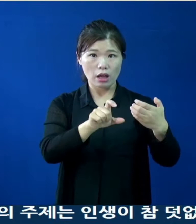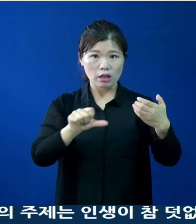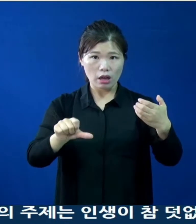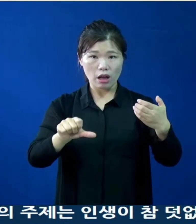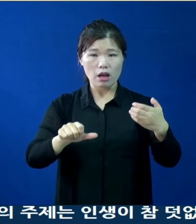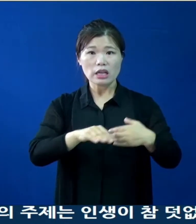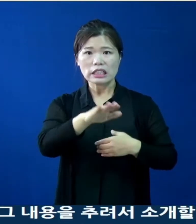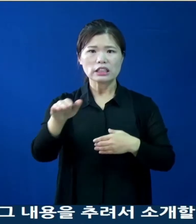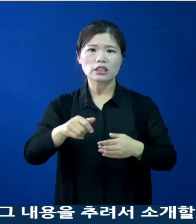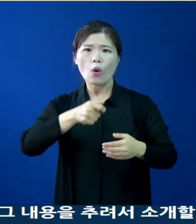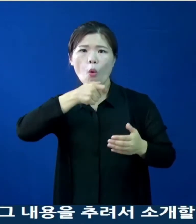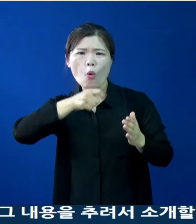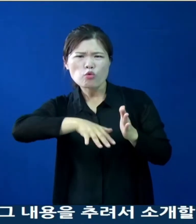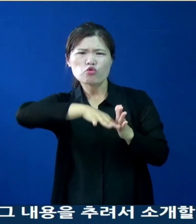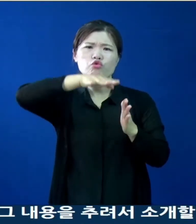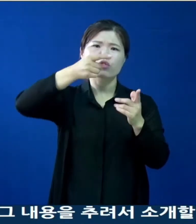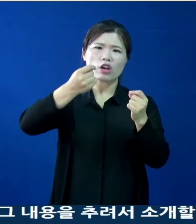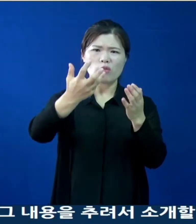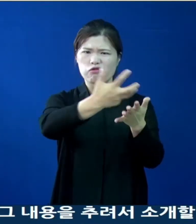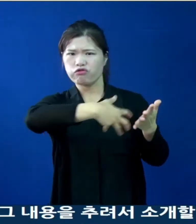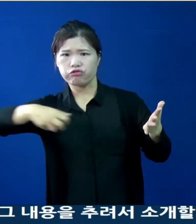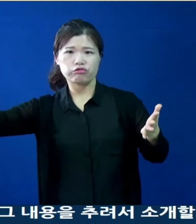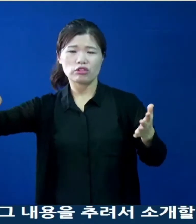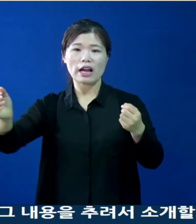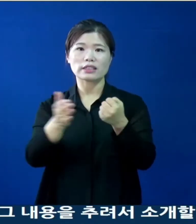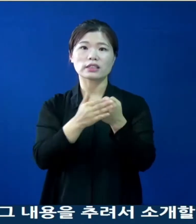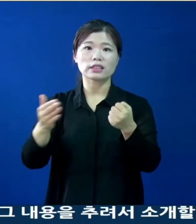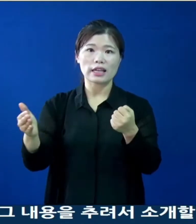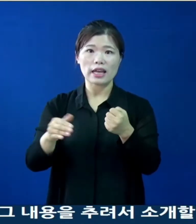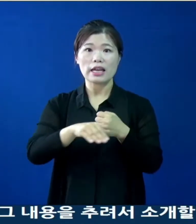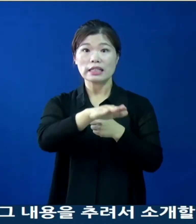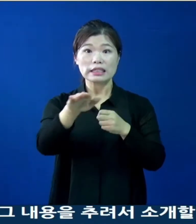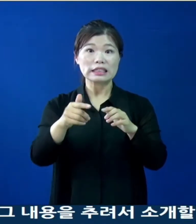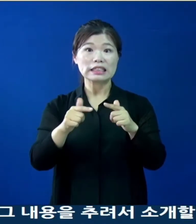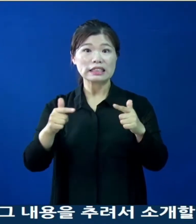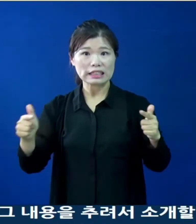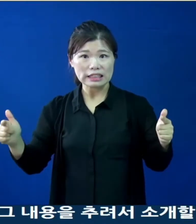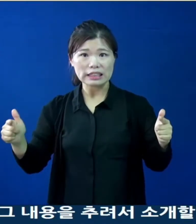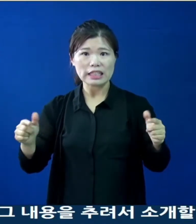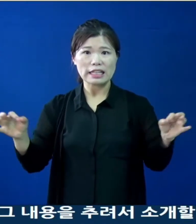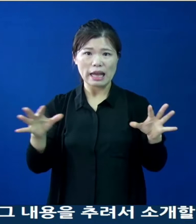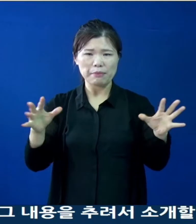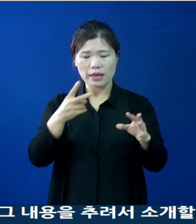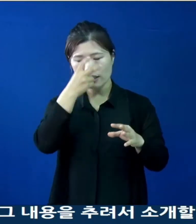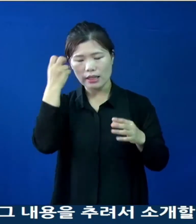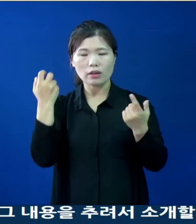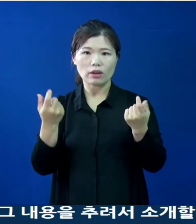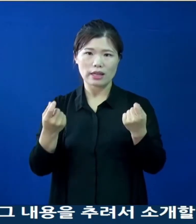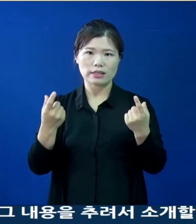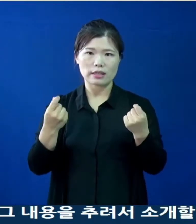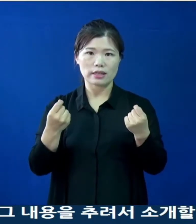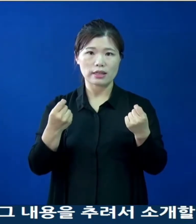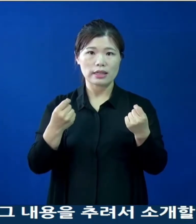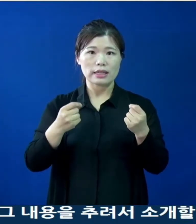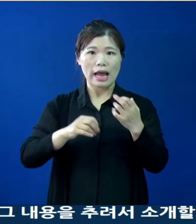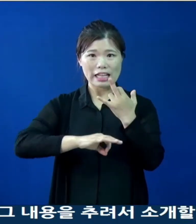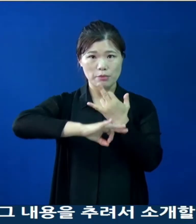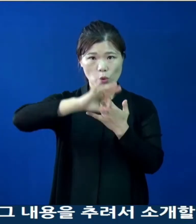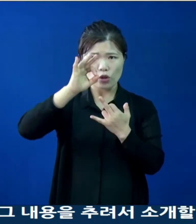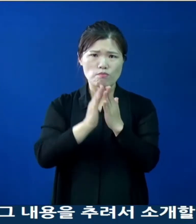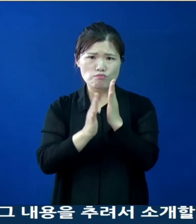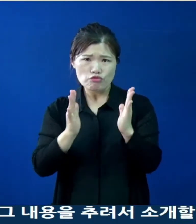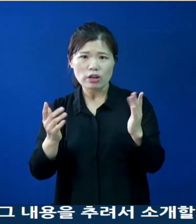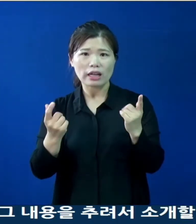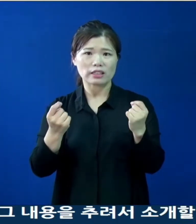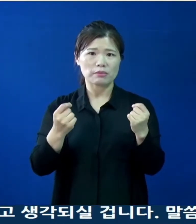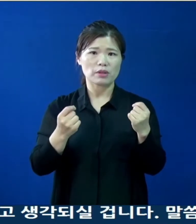그들을 홍수처럼 쓸어가시나니 그들은 잠깐 자는 것 같으며 아침에 돋는 풀 같으며 6절